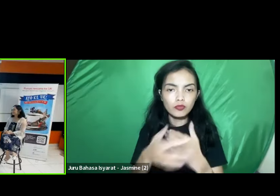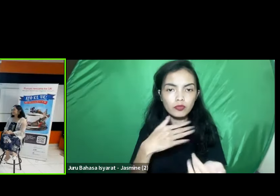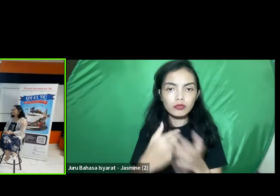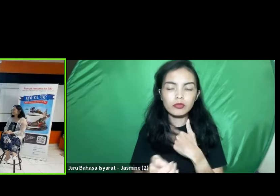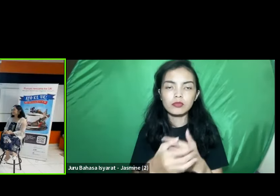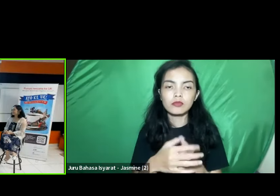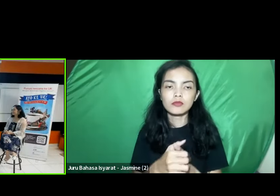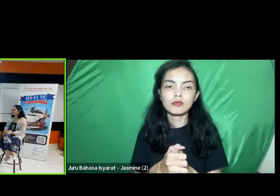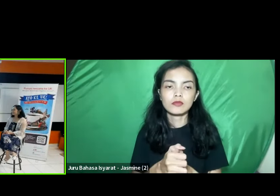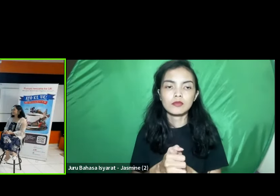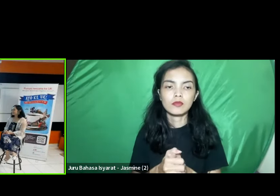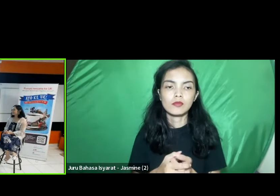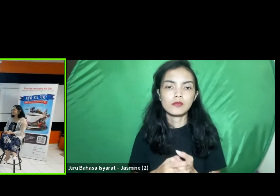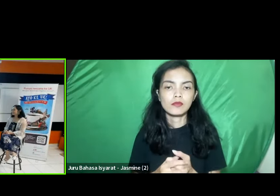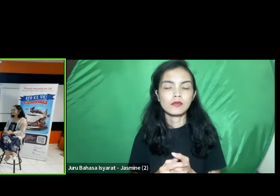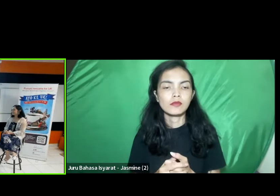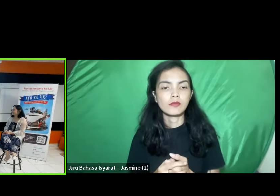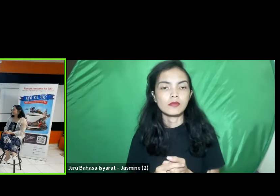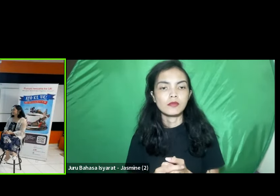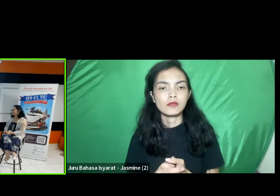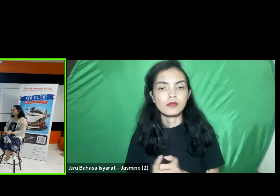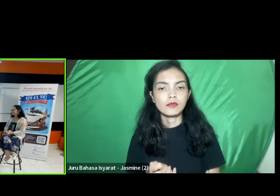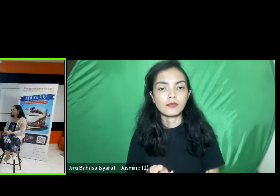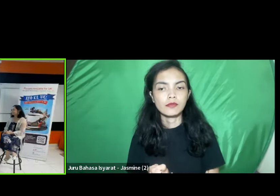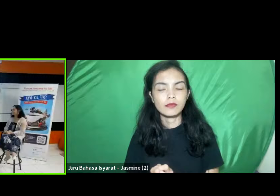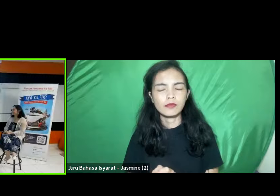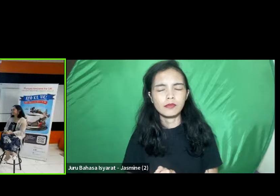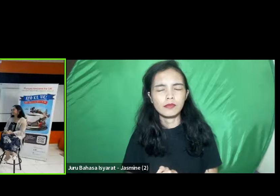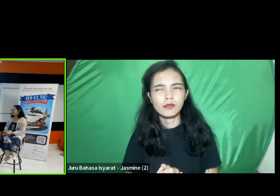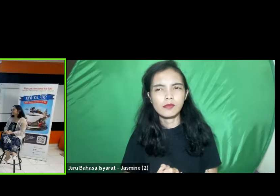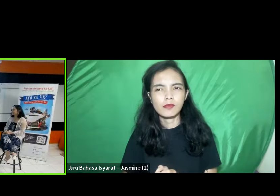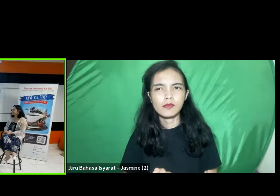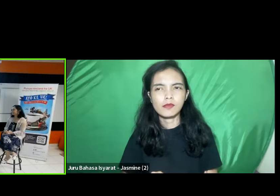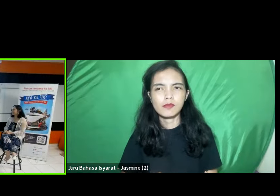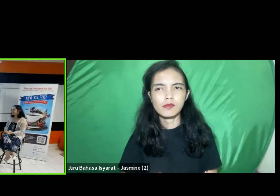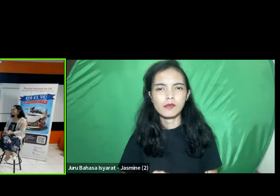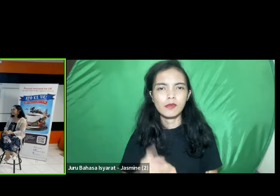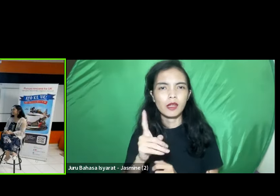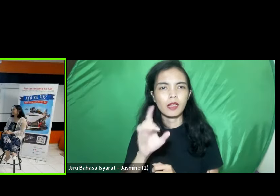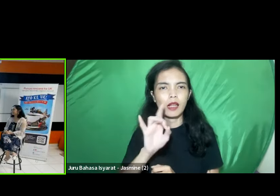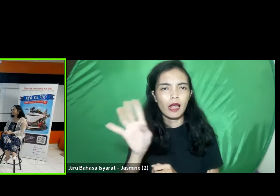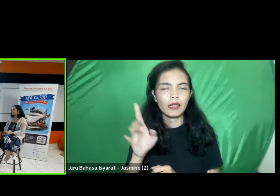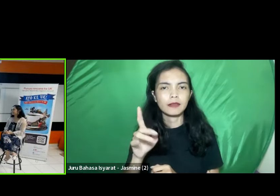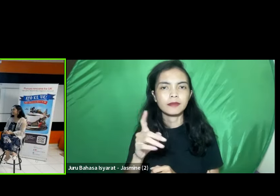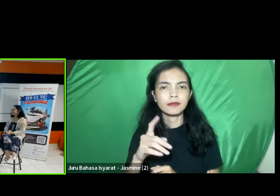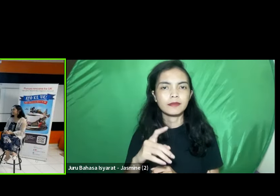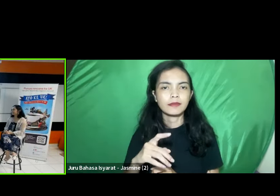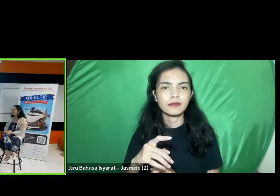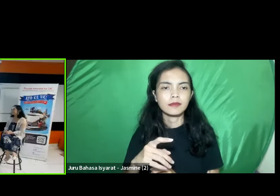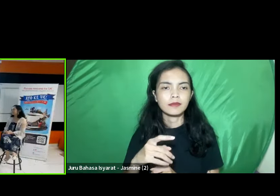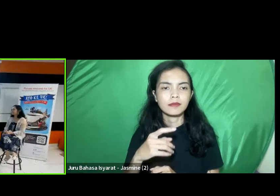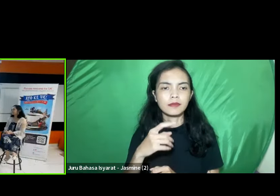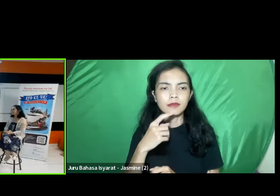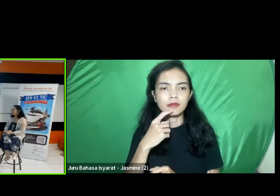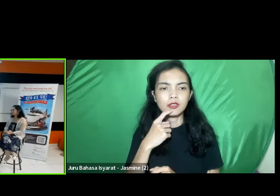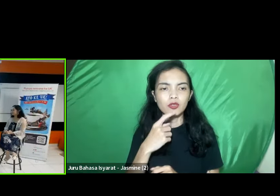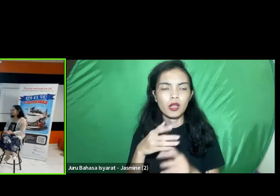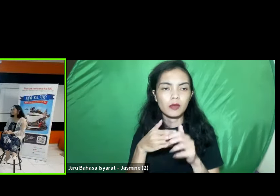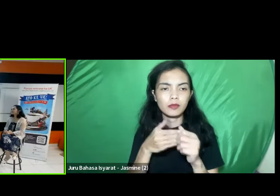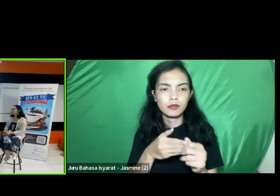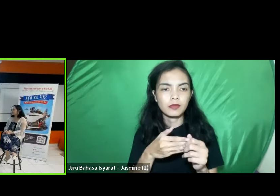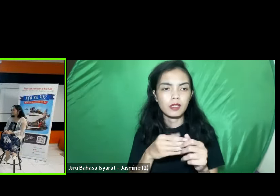gituagi ya perataan yang eh oh ya ada ada juga ngomongin leadership and